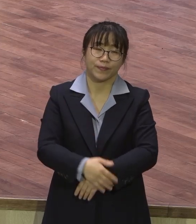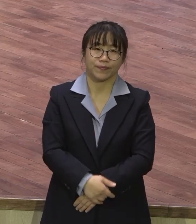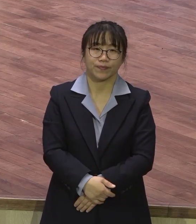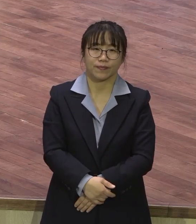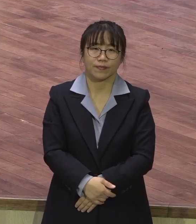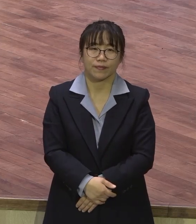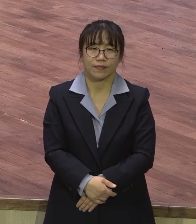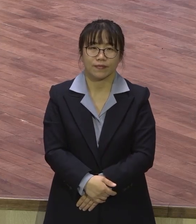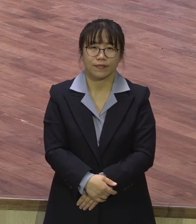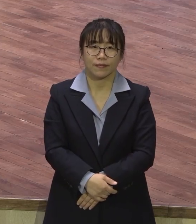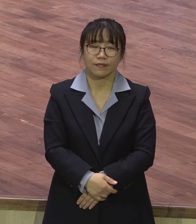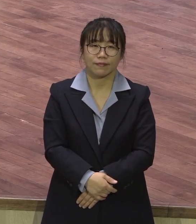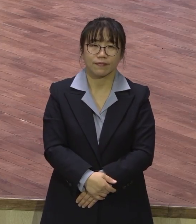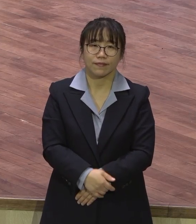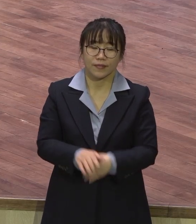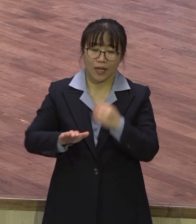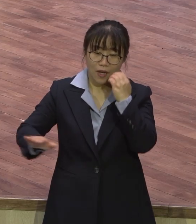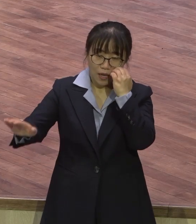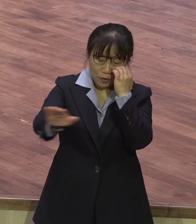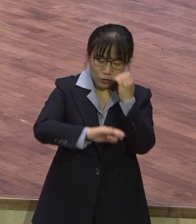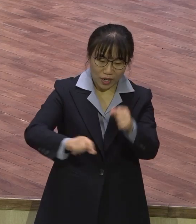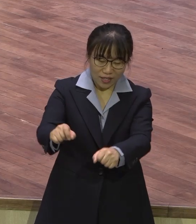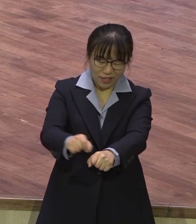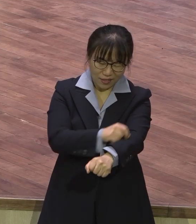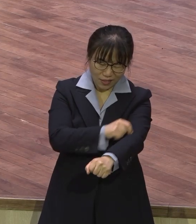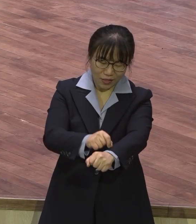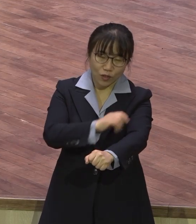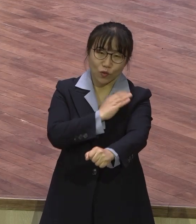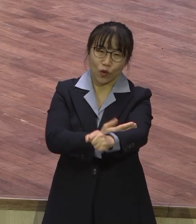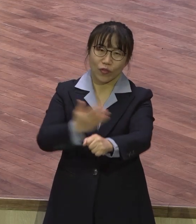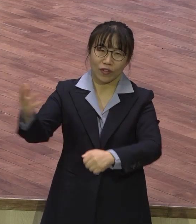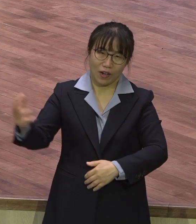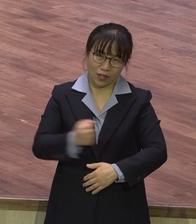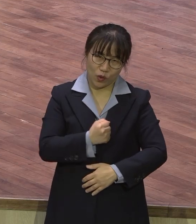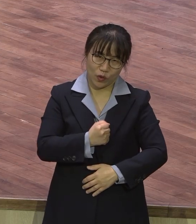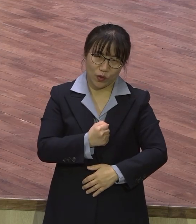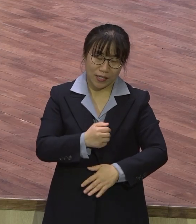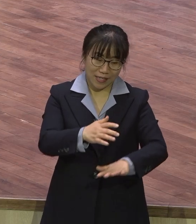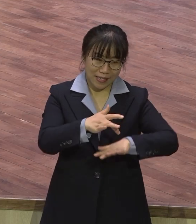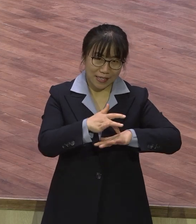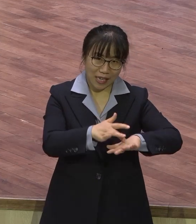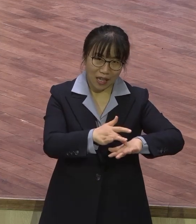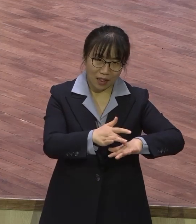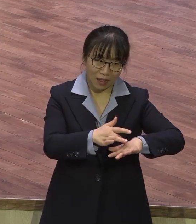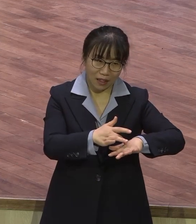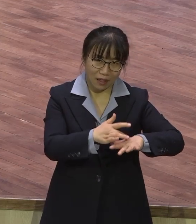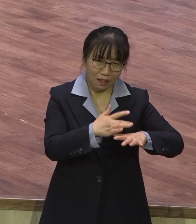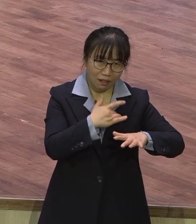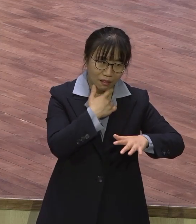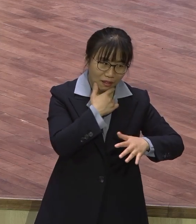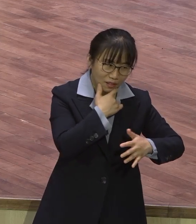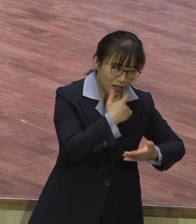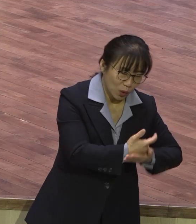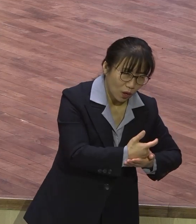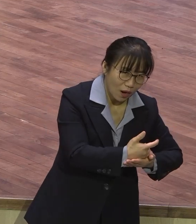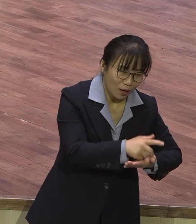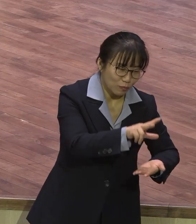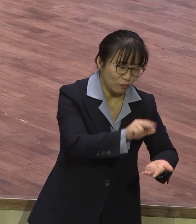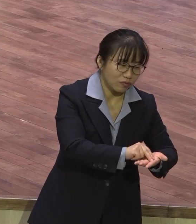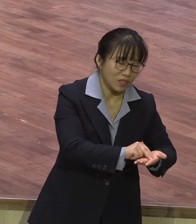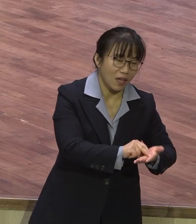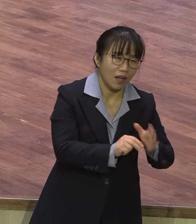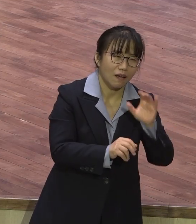그렇게 우리에게는 엄청난 특권이 있습니다 우리에게 사단에 속으니까 이런저런 문제가 계속 잡고